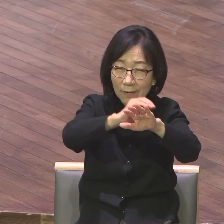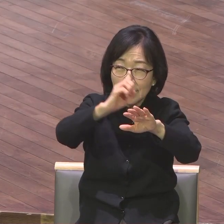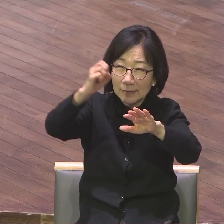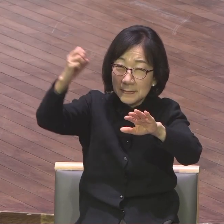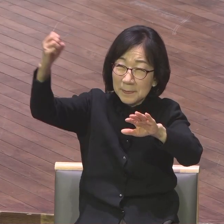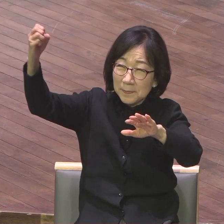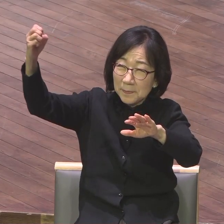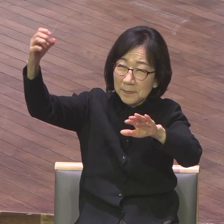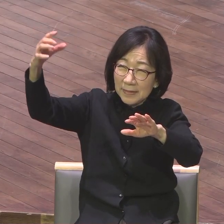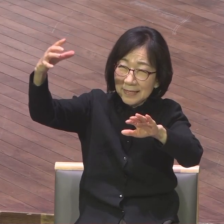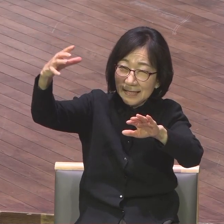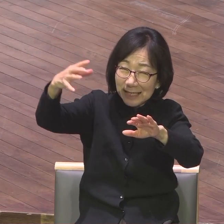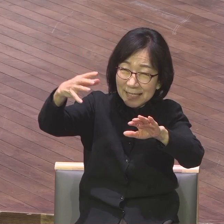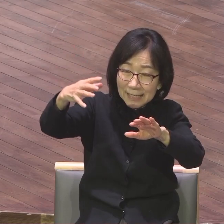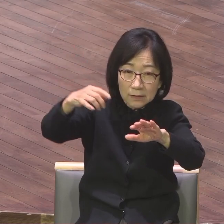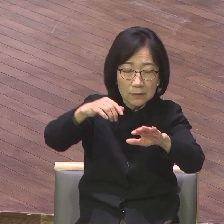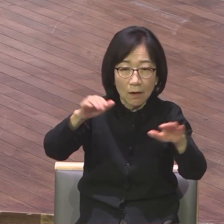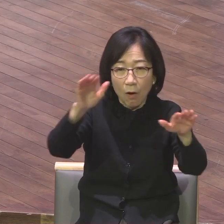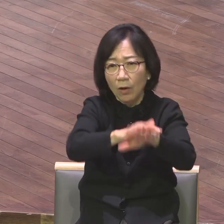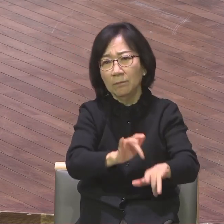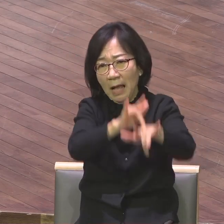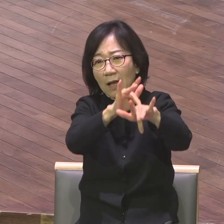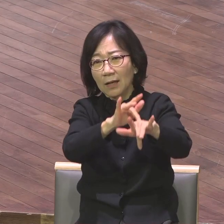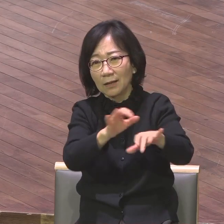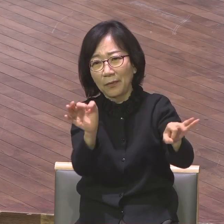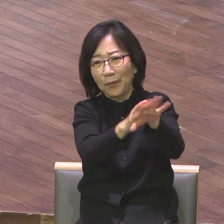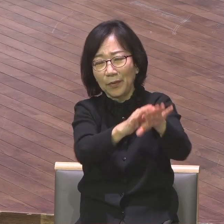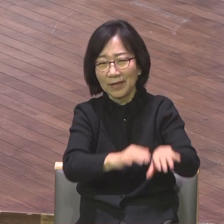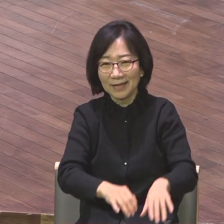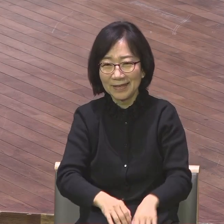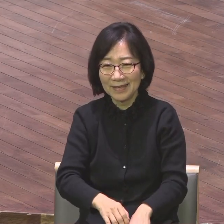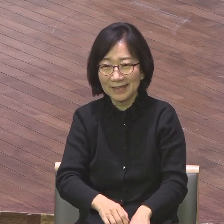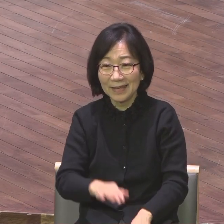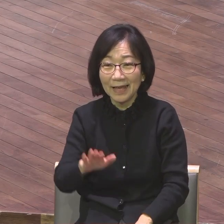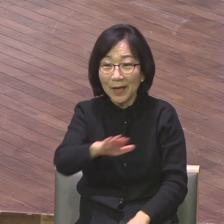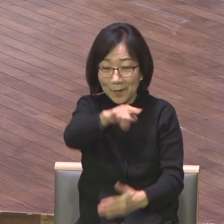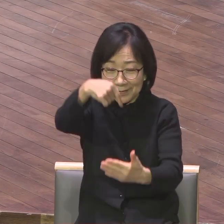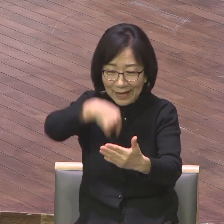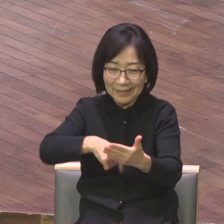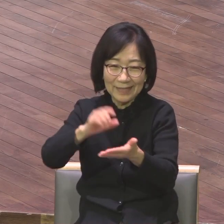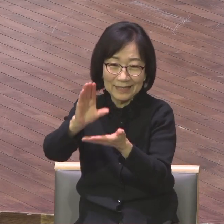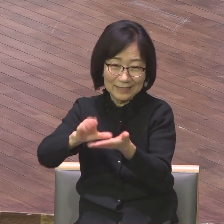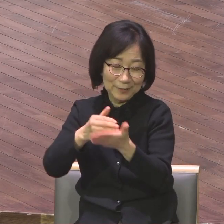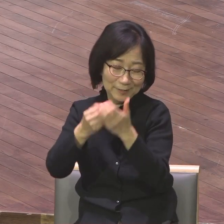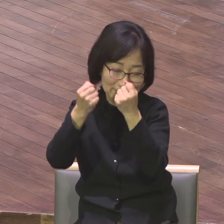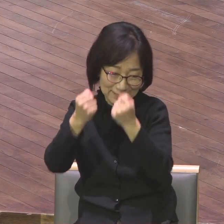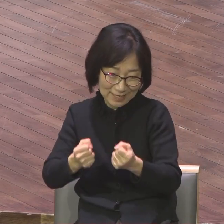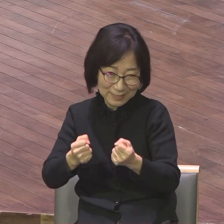싹 다 물러가. 여러분 속에 그리스도가 계시니까. 아멘.